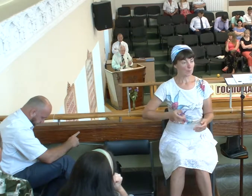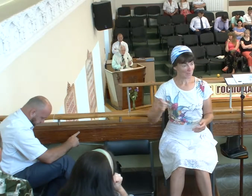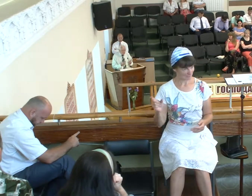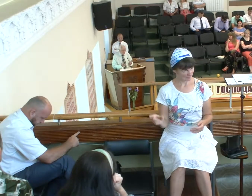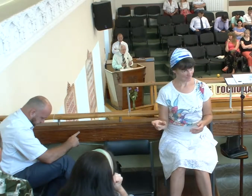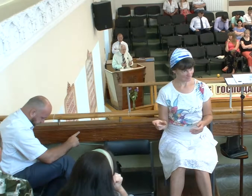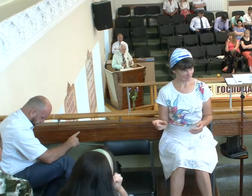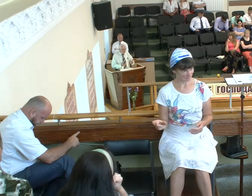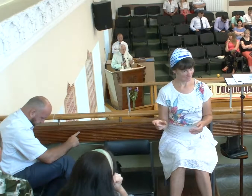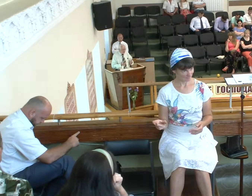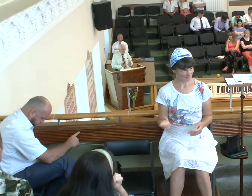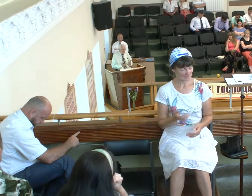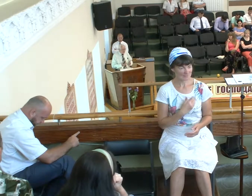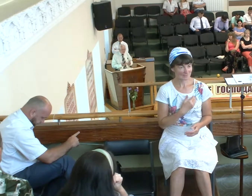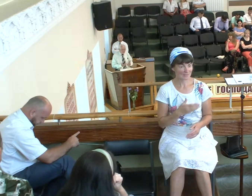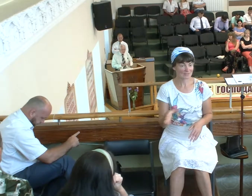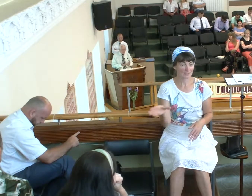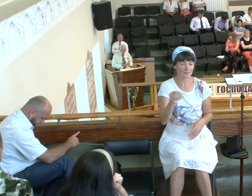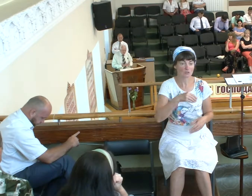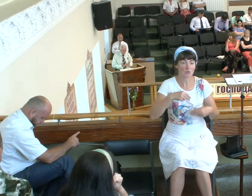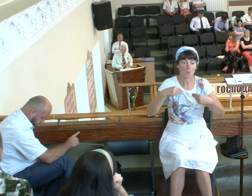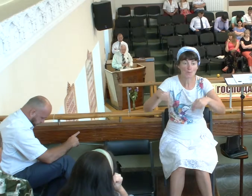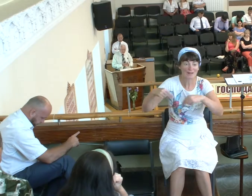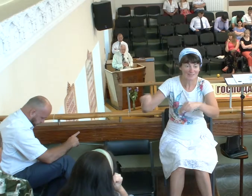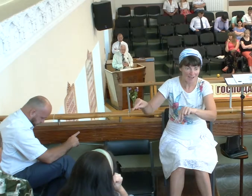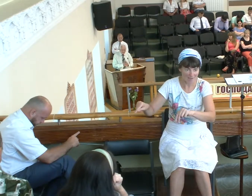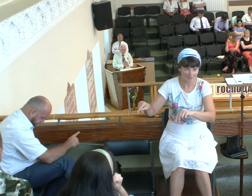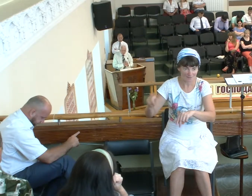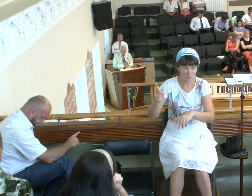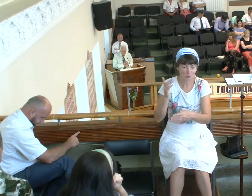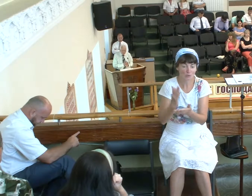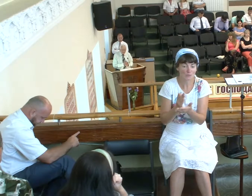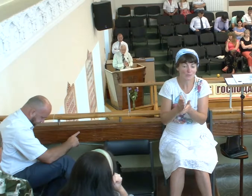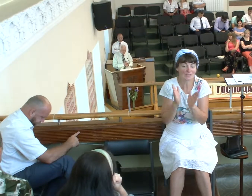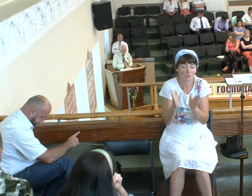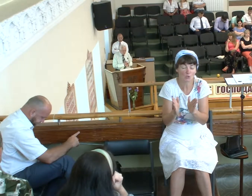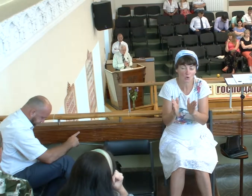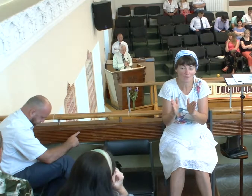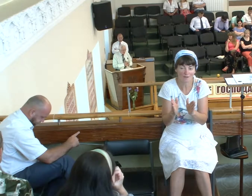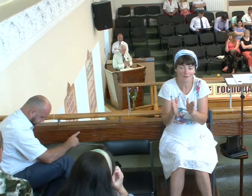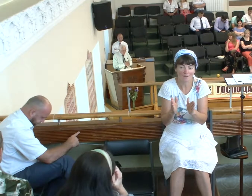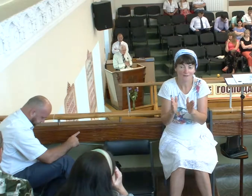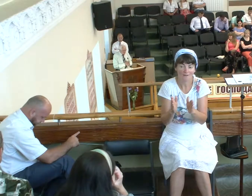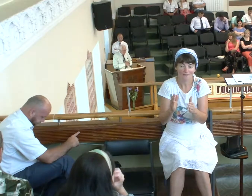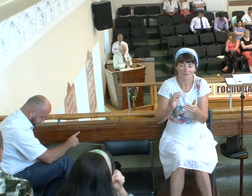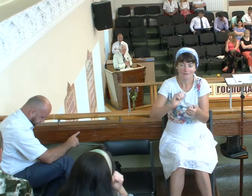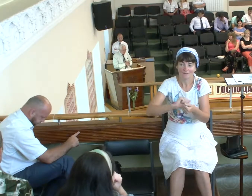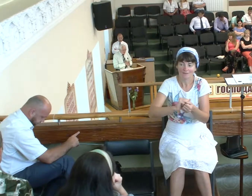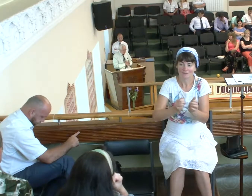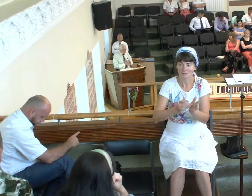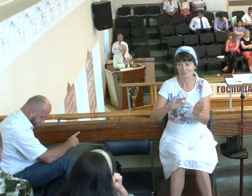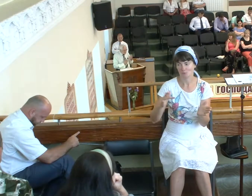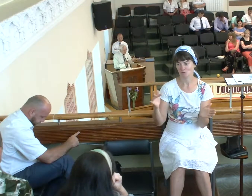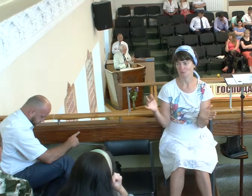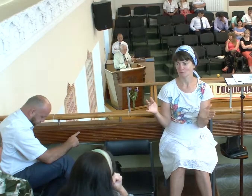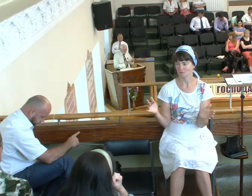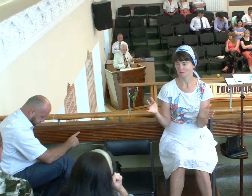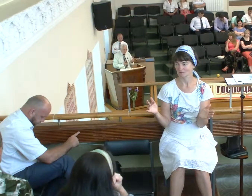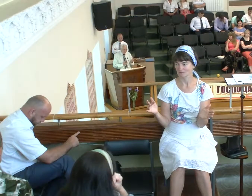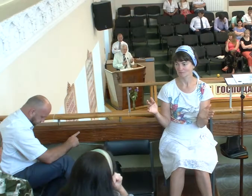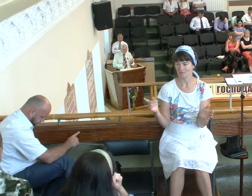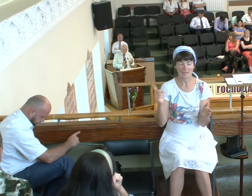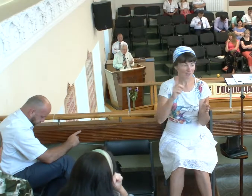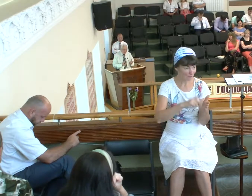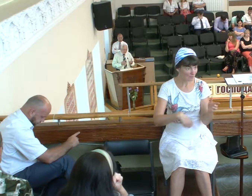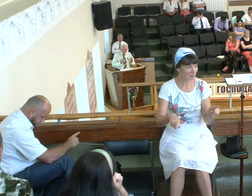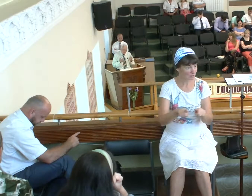Как мир может сегодня ценить Христа, когда христиане перестают его ценить? Когда мы